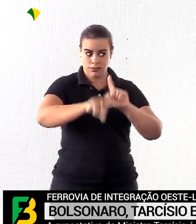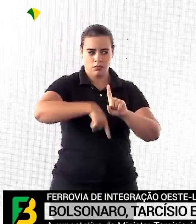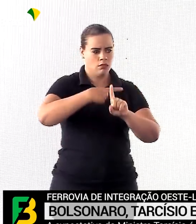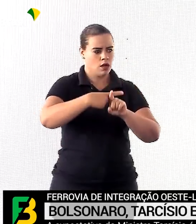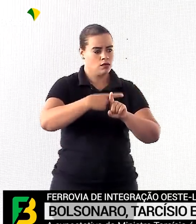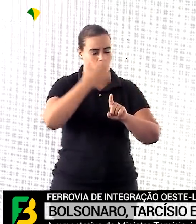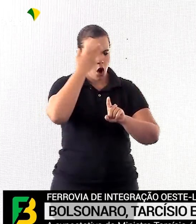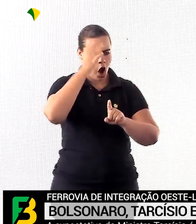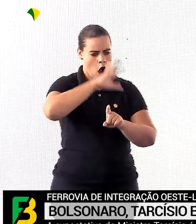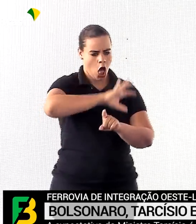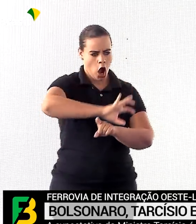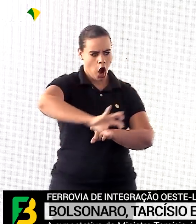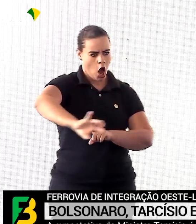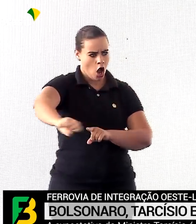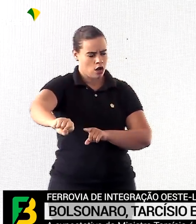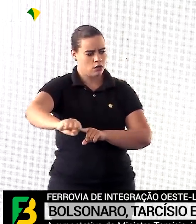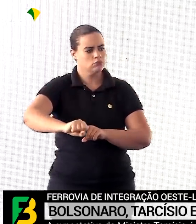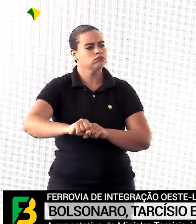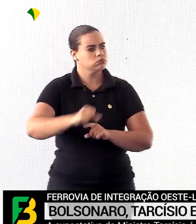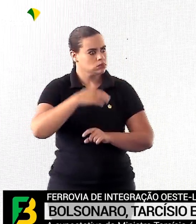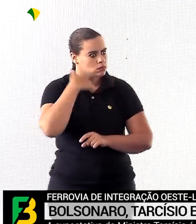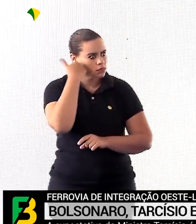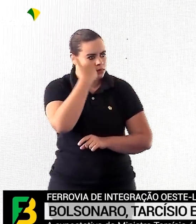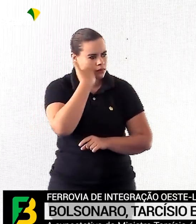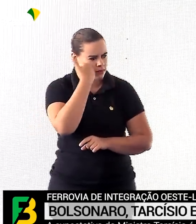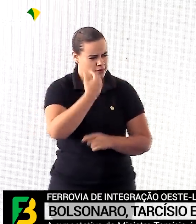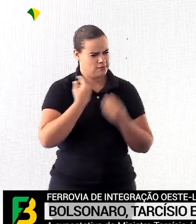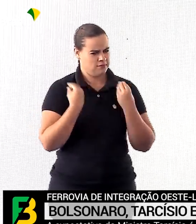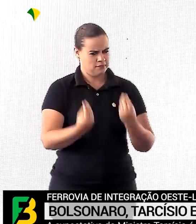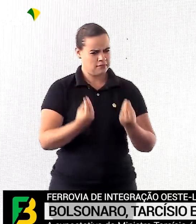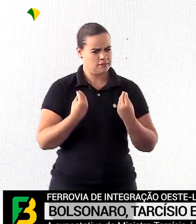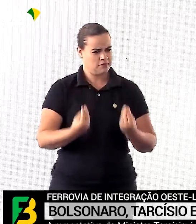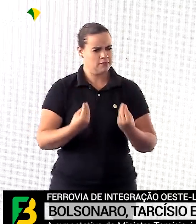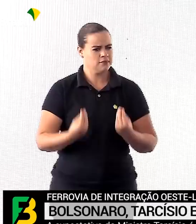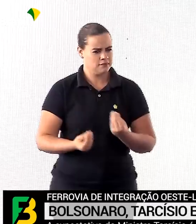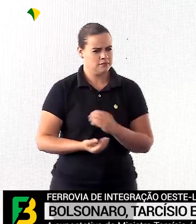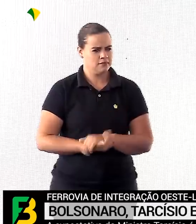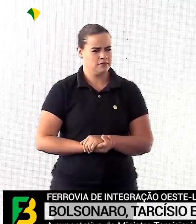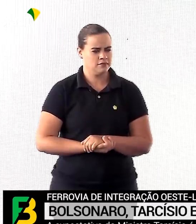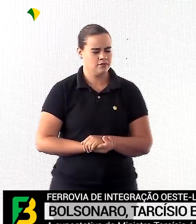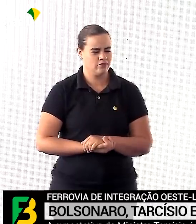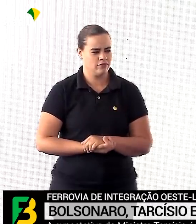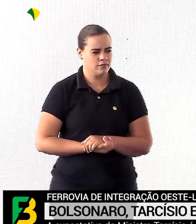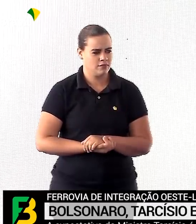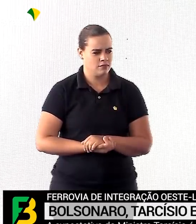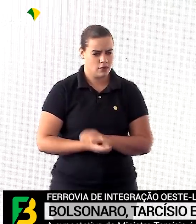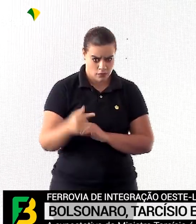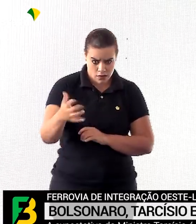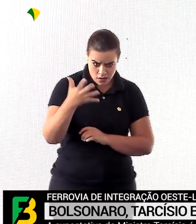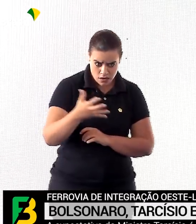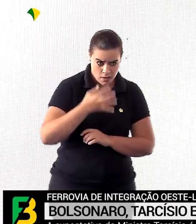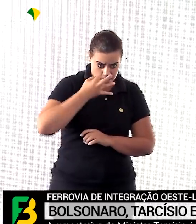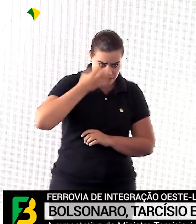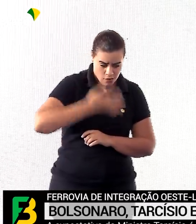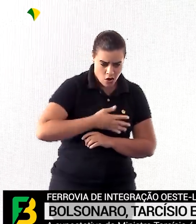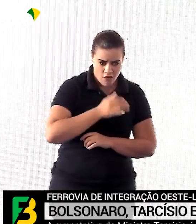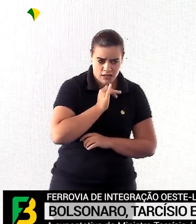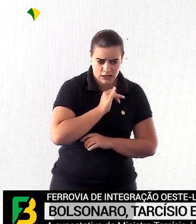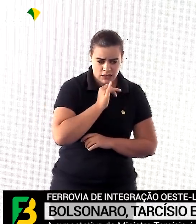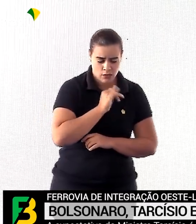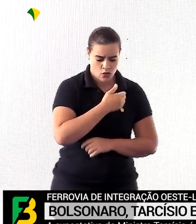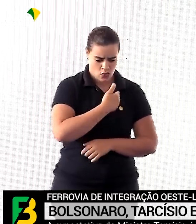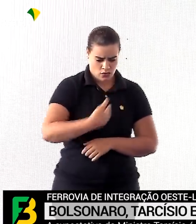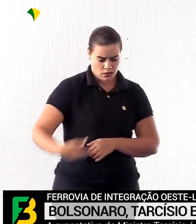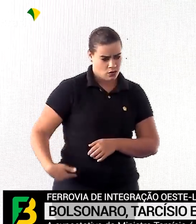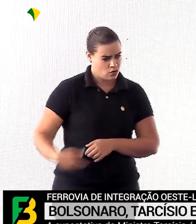pandemy foi roubado o dinheiro na maior safadeza se acharam exemplo o